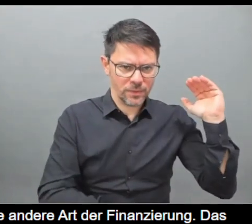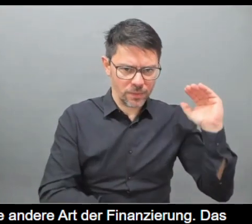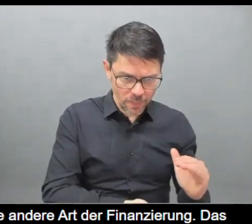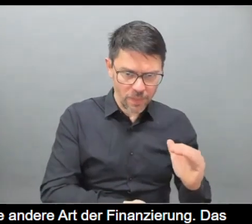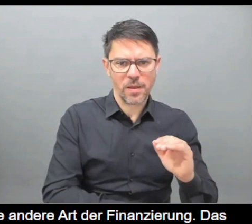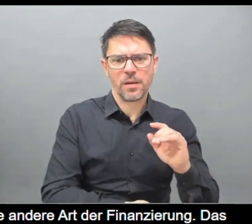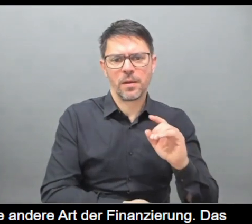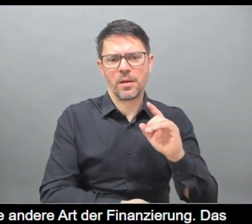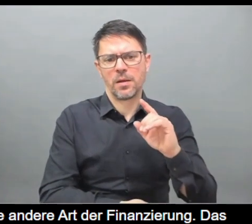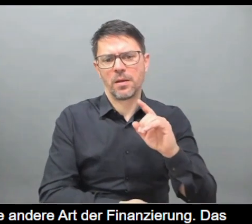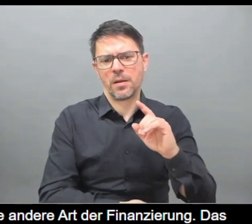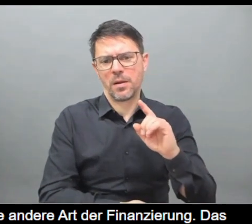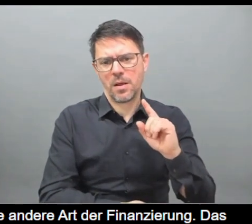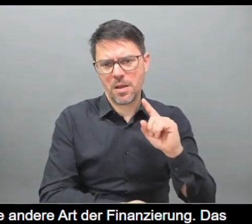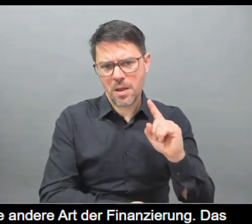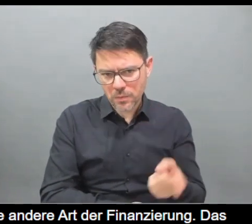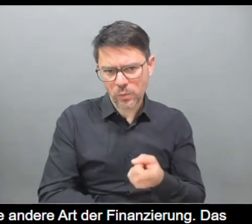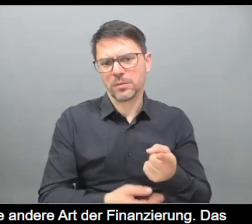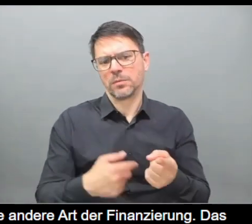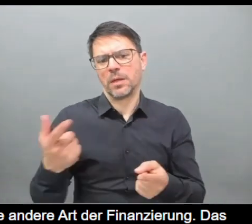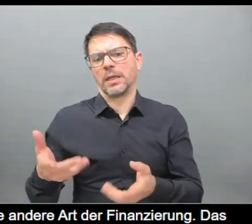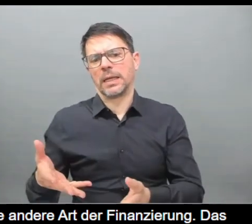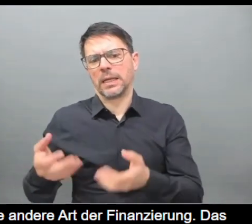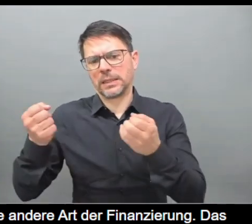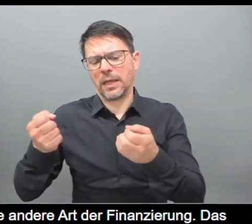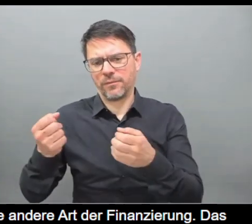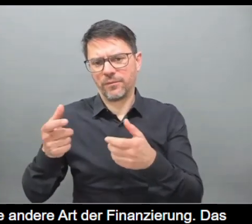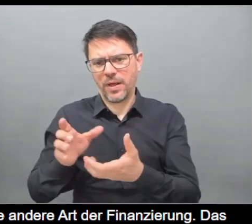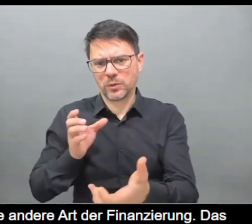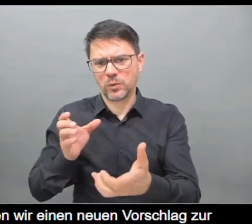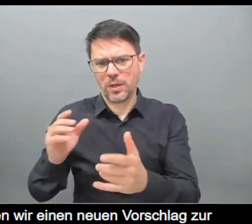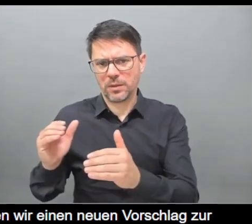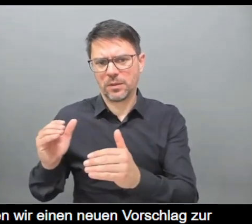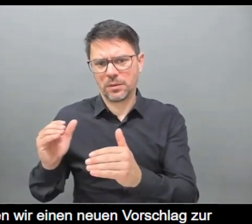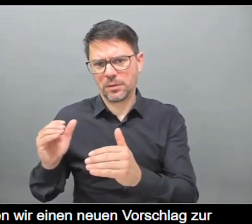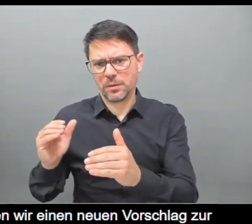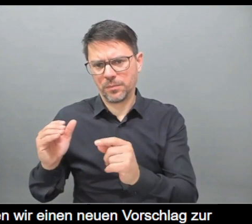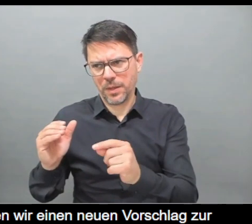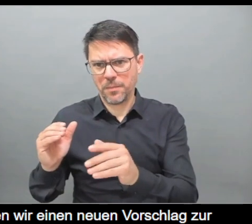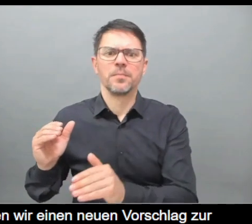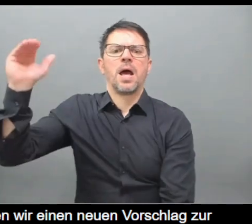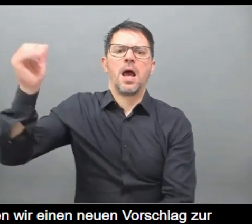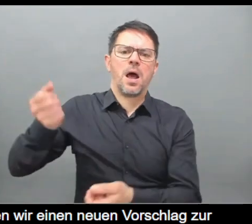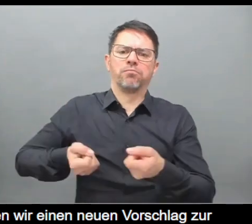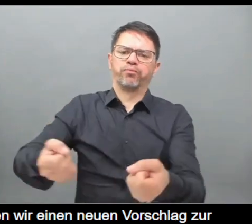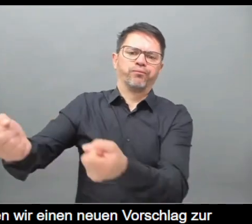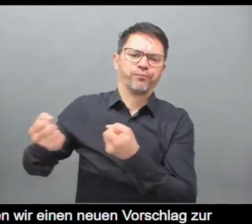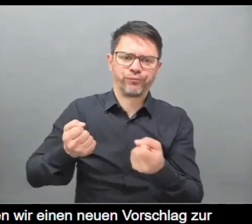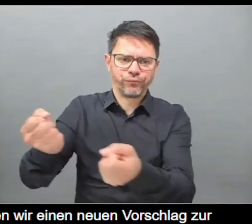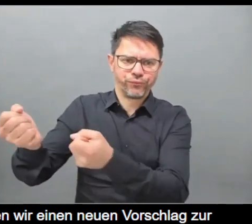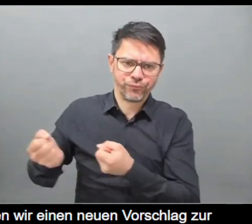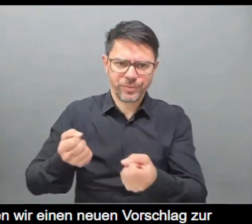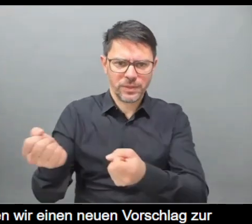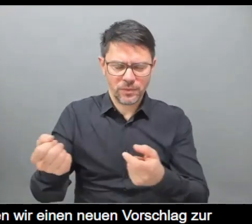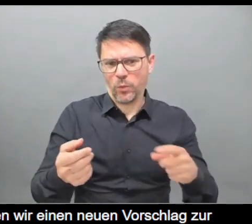flachen Land. Und es darf nicht an diesen Themen vorbeigehen. Und wir müssen das gemeinsam hier auf die Reihe kriegen. Und das wollen wir auch. Wir wollen uns keiner